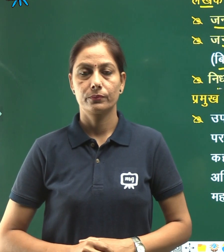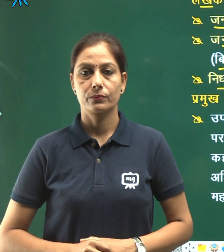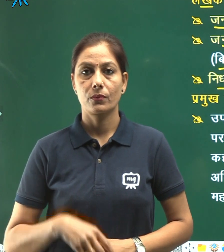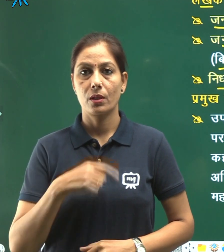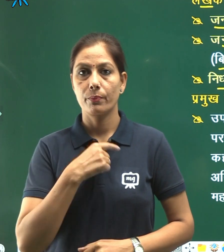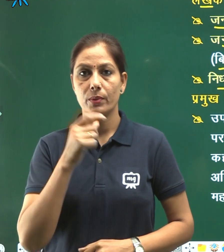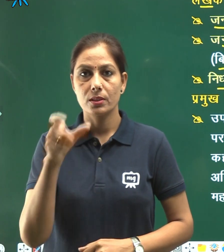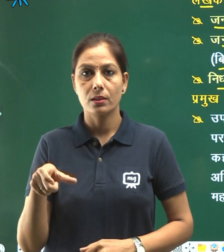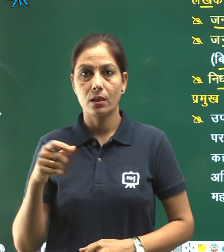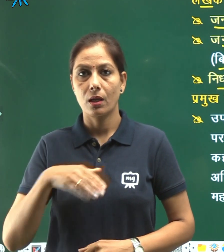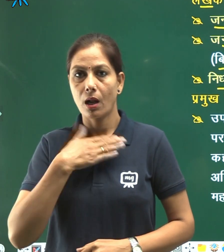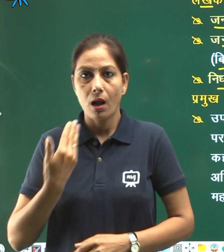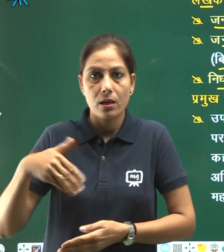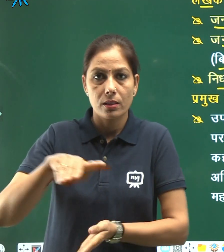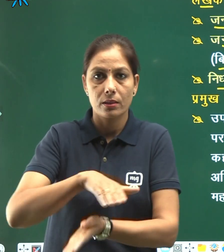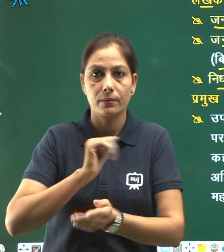इनका निधन